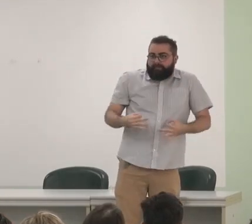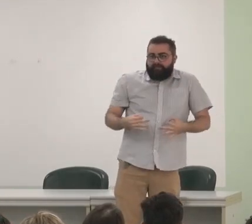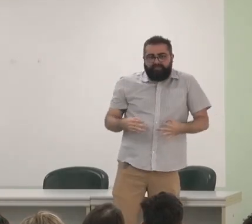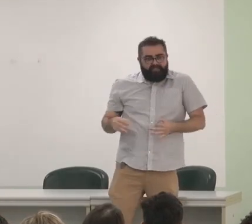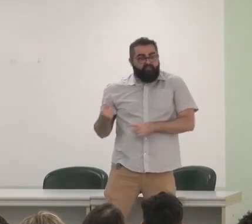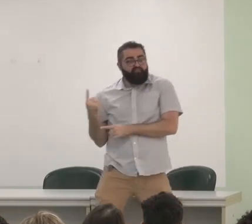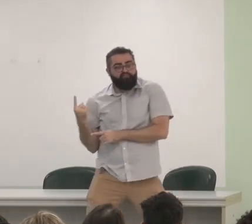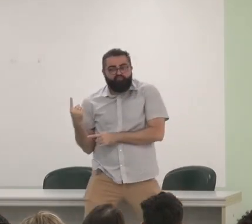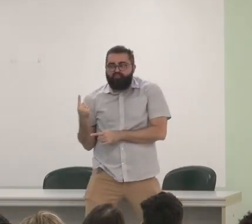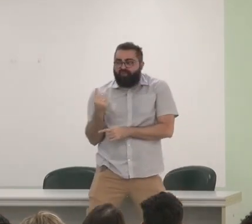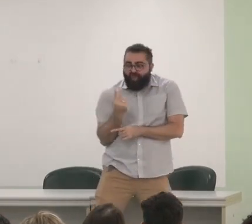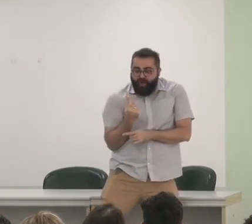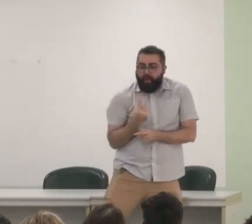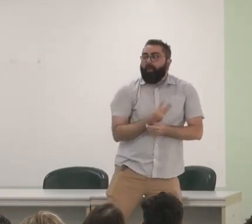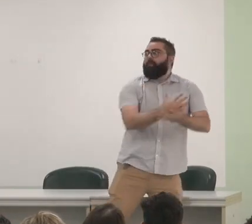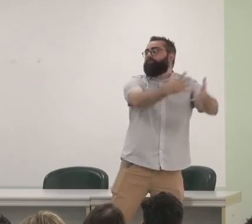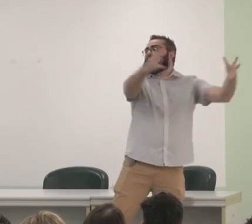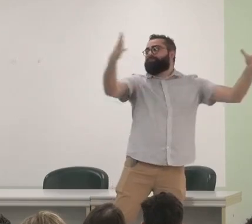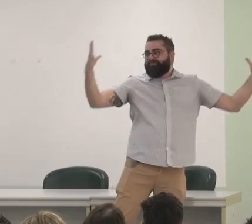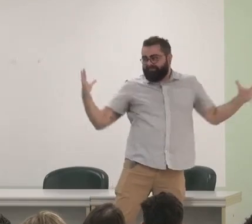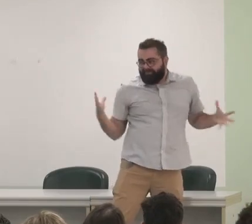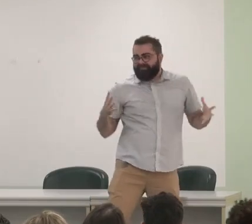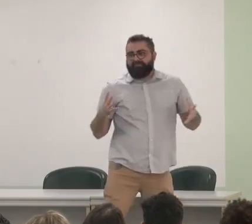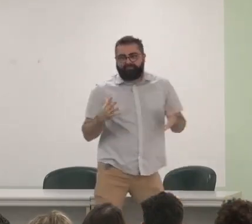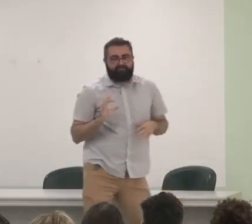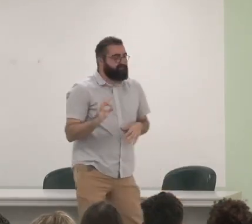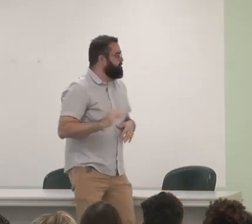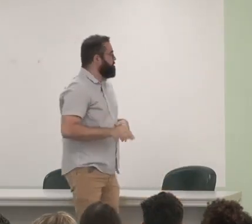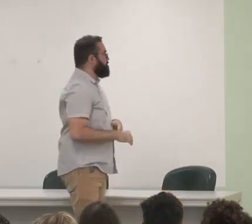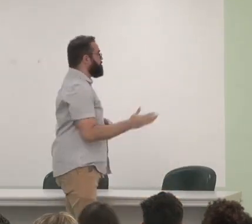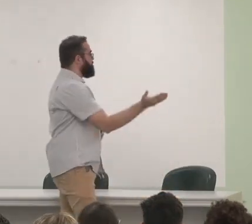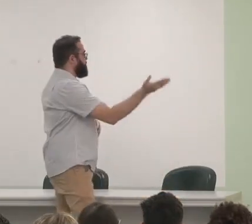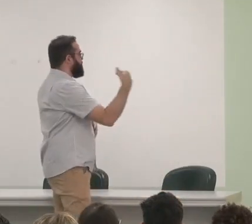língua de sinais Sena se desenvolveu.